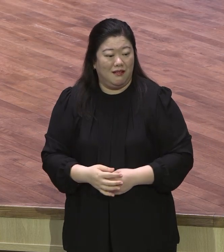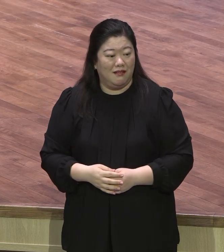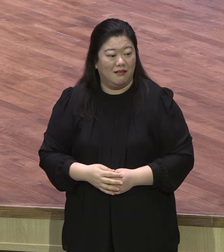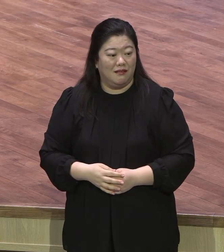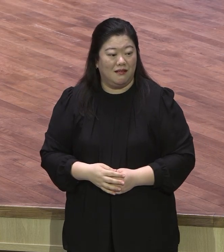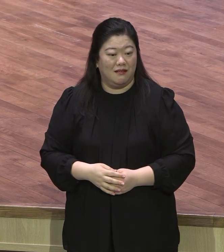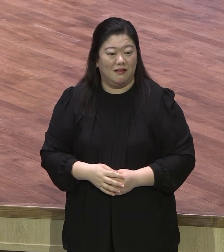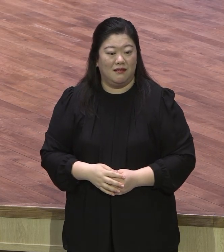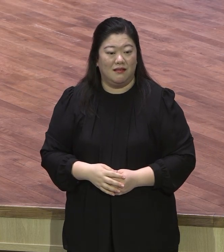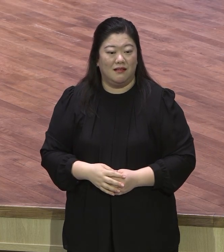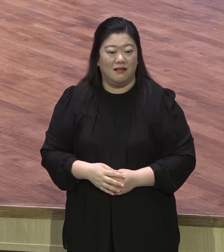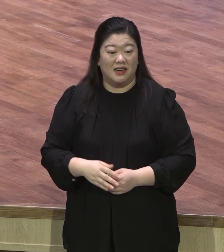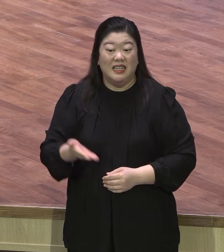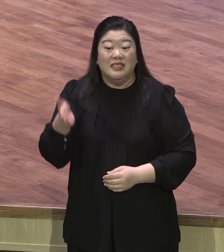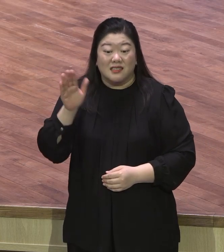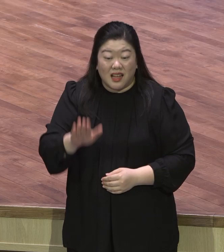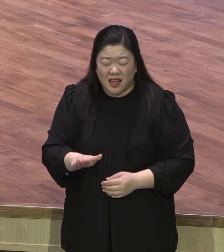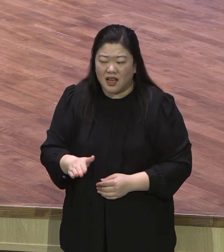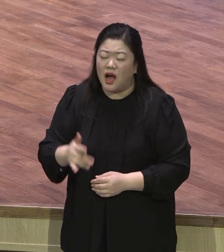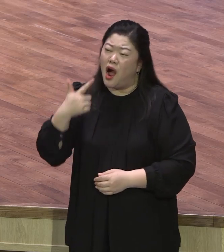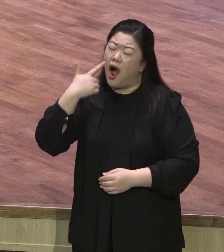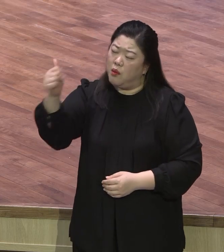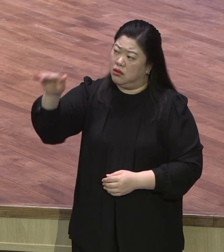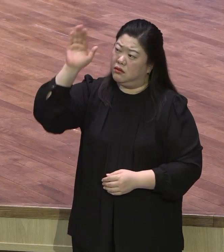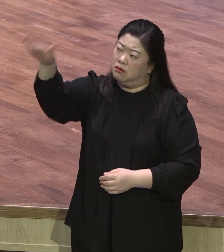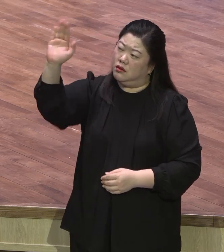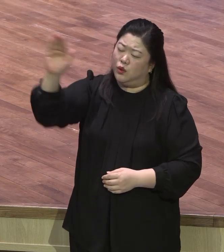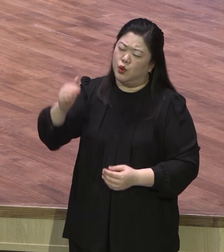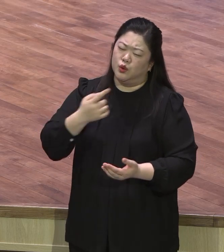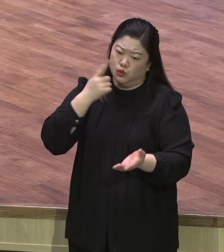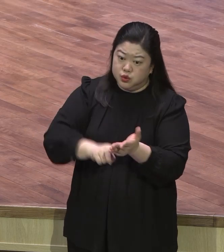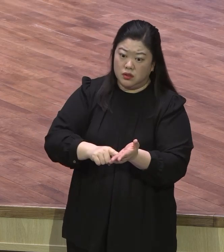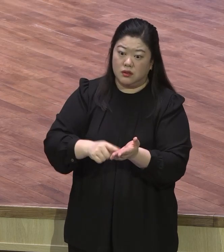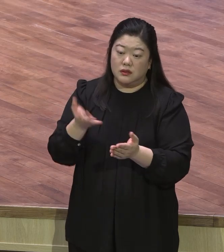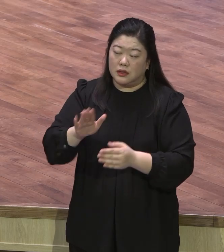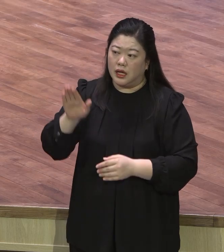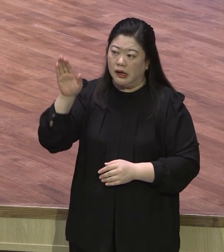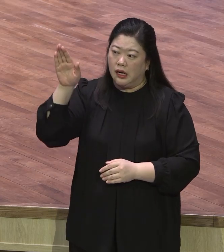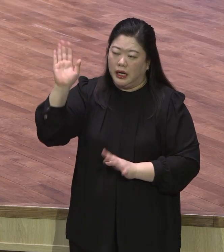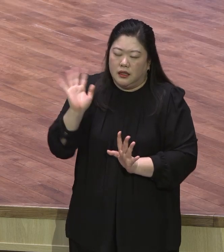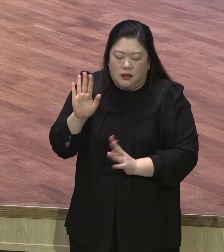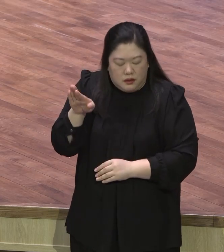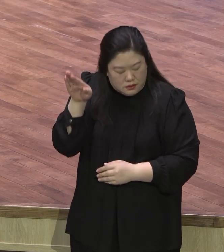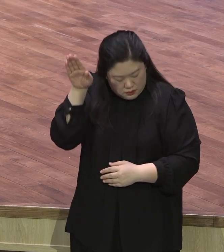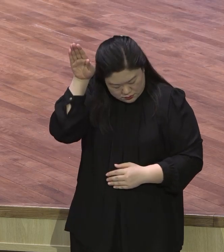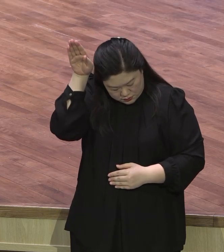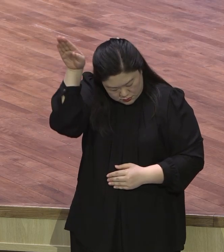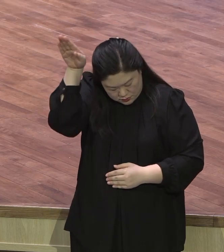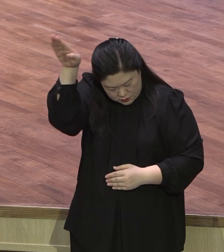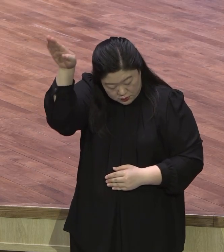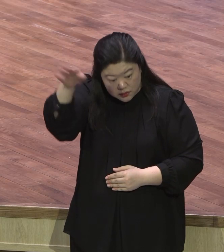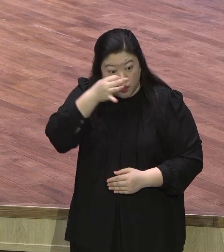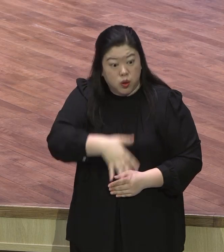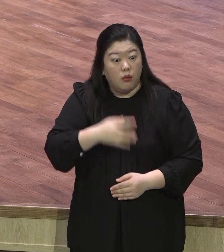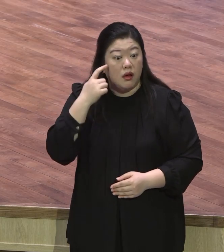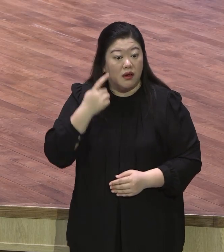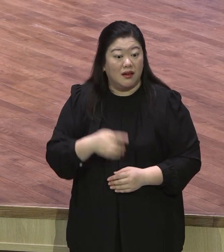기도의 축복, 기도의 비밀, 기도의 특권을 실제로 사용하지라니 기도에 대한